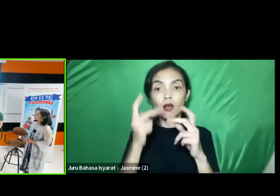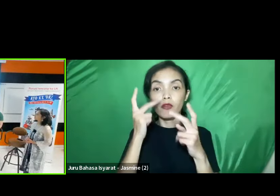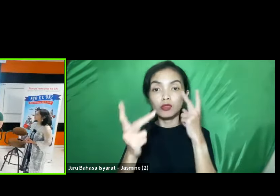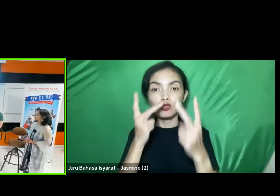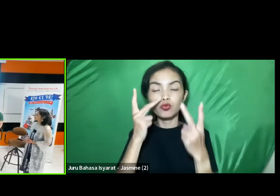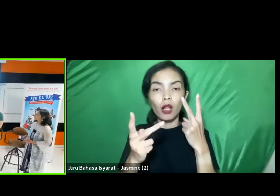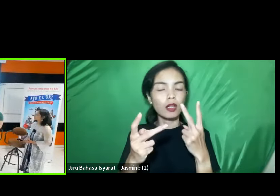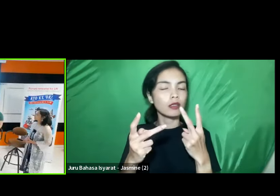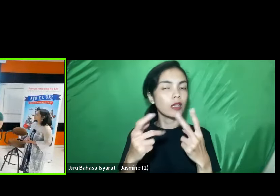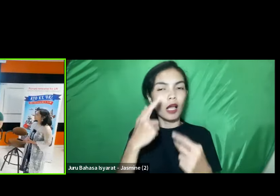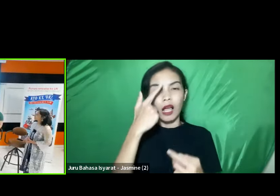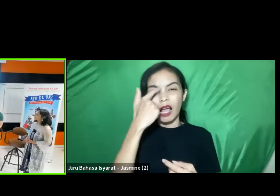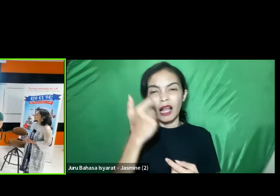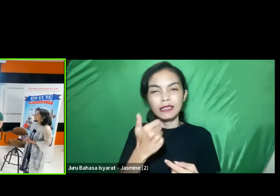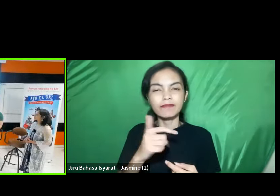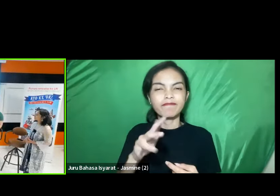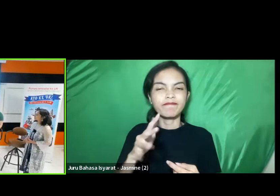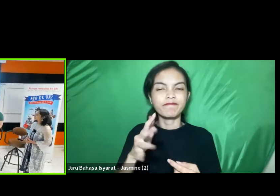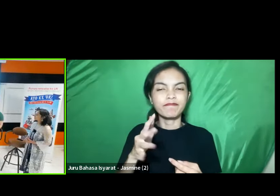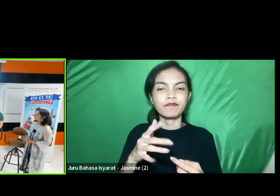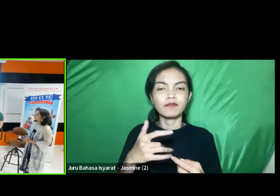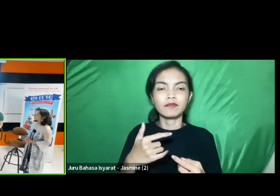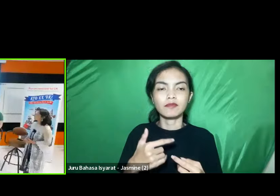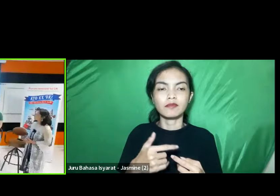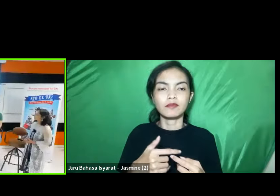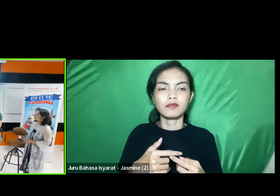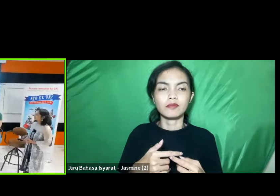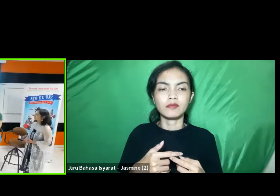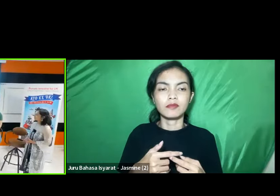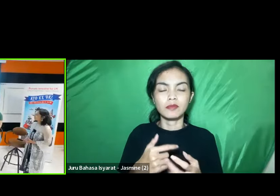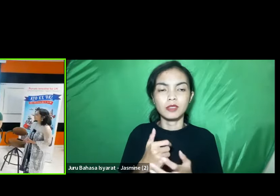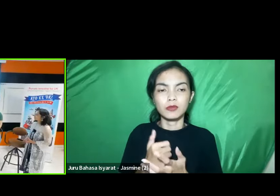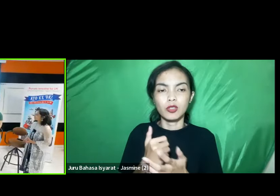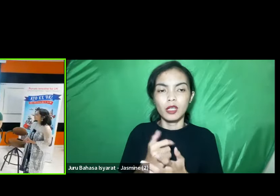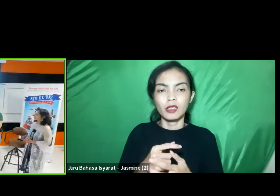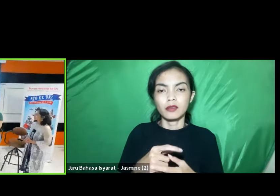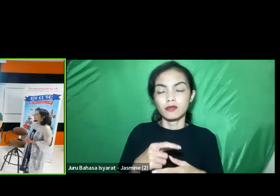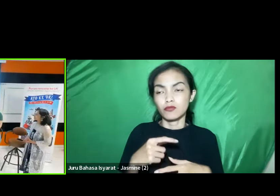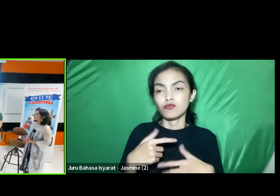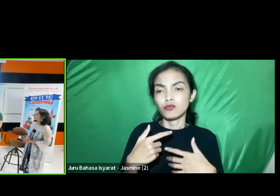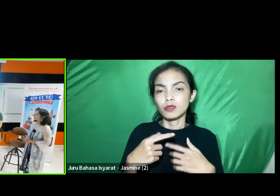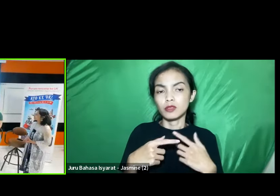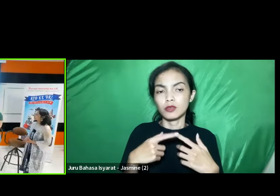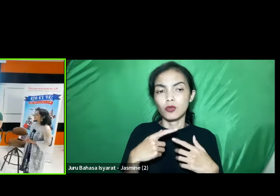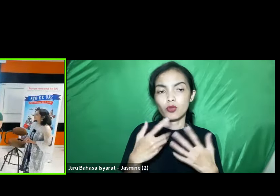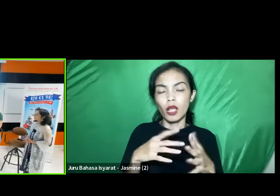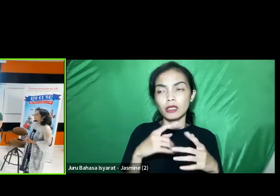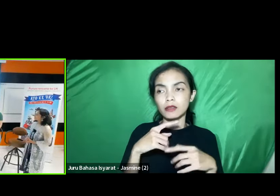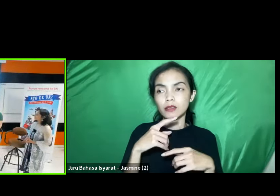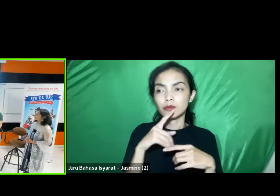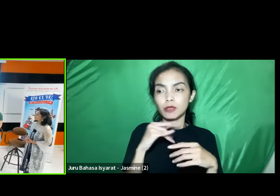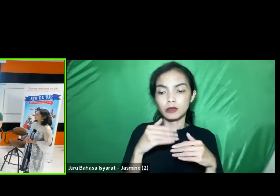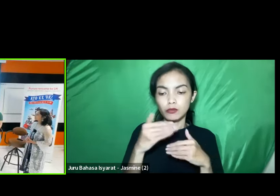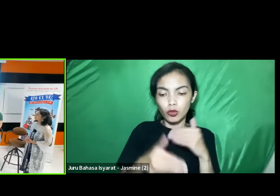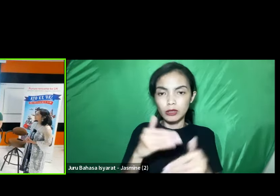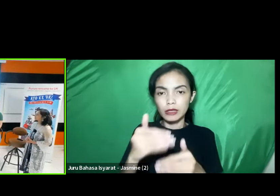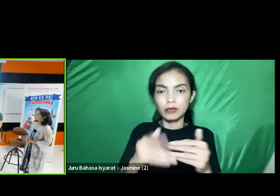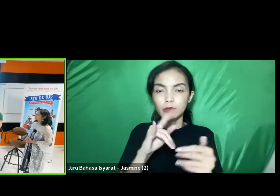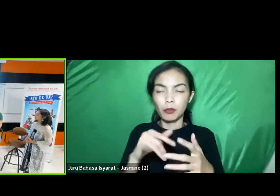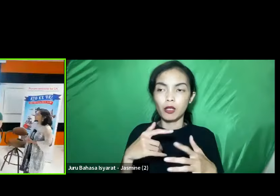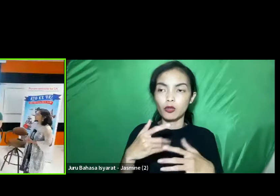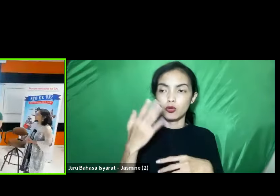saya Kang skill di sini tapi jalur saya sudah bercerita itu sebetulnya sudah menulis sudah wartawan tulis sekarang saya wartawan